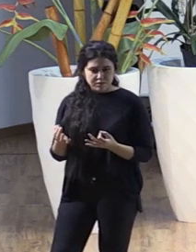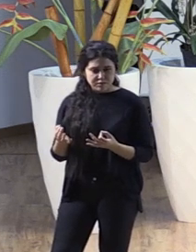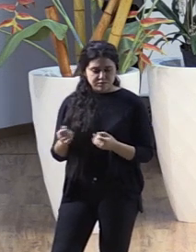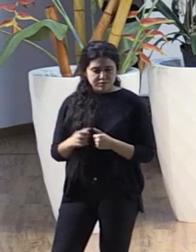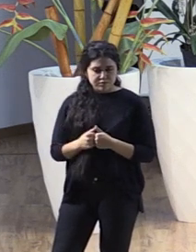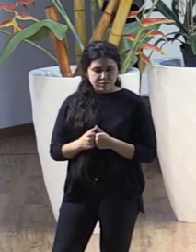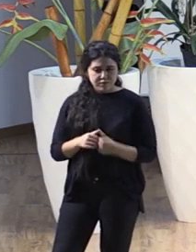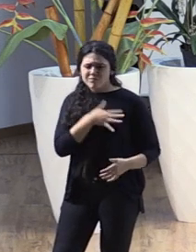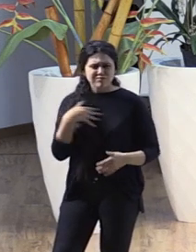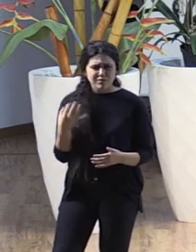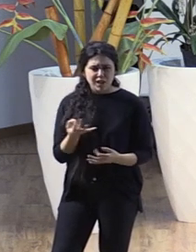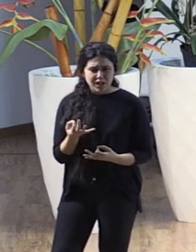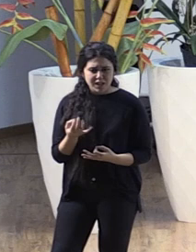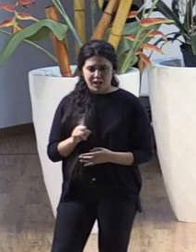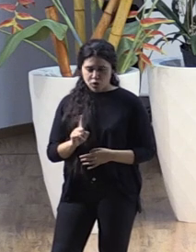quiero.